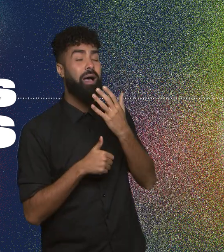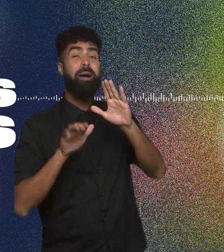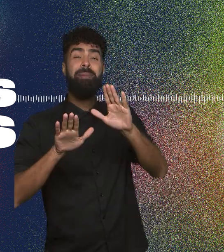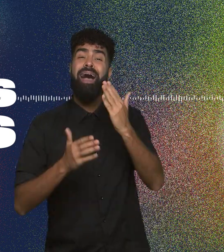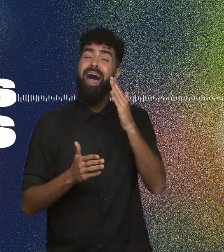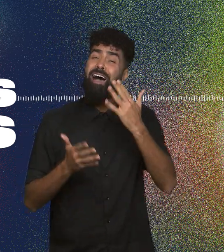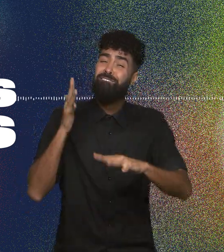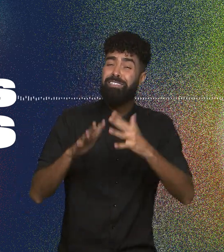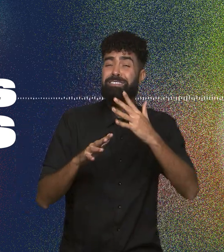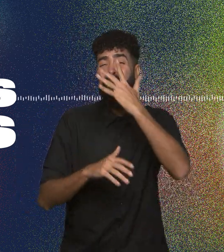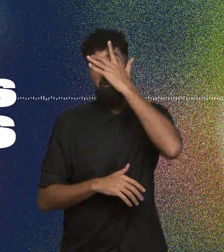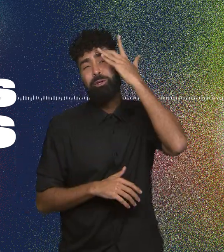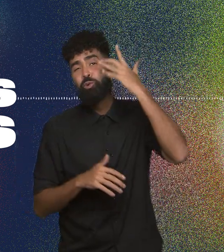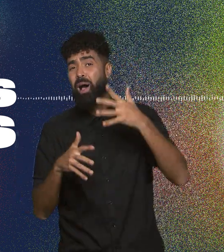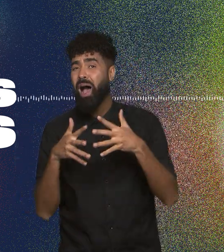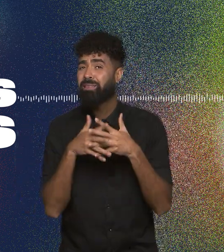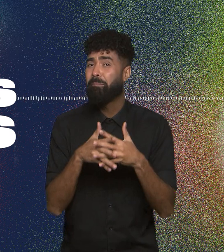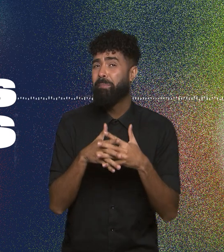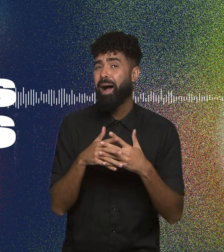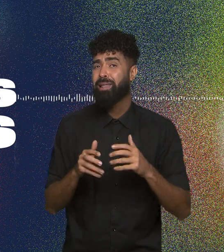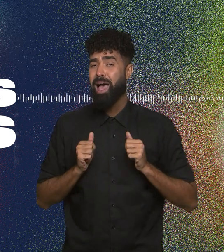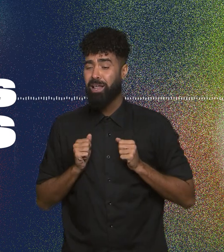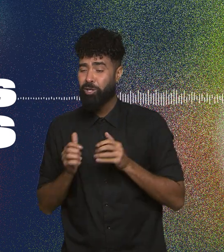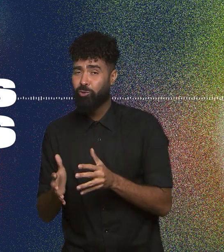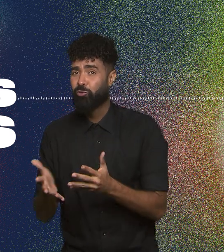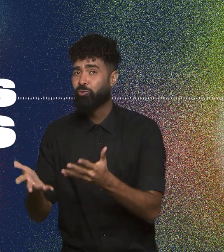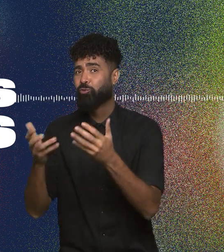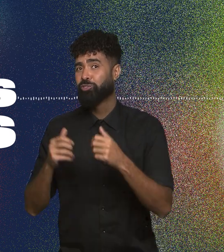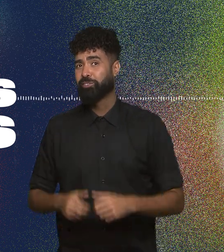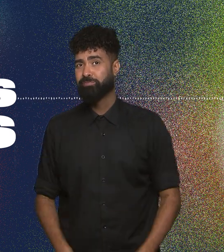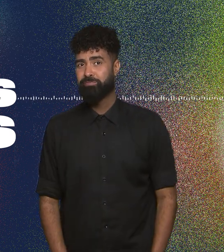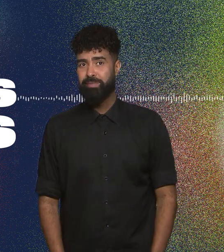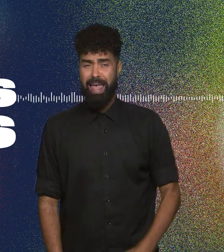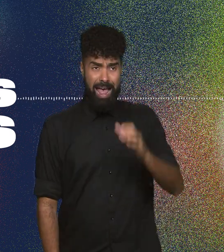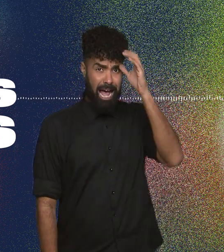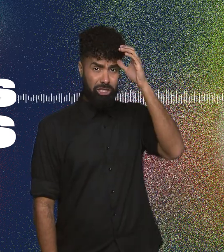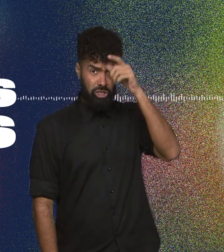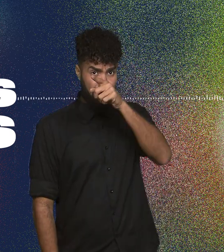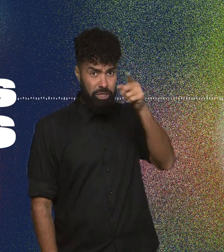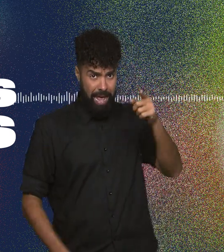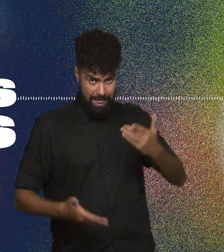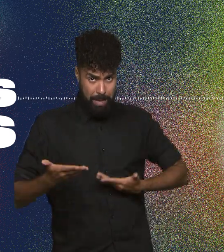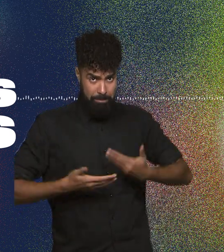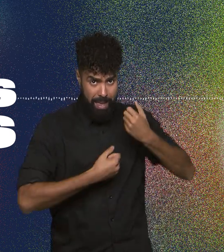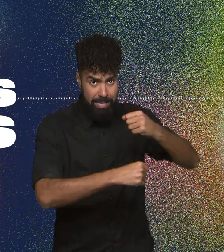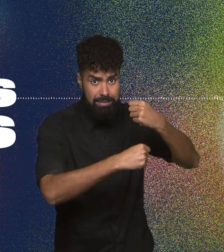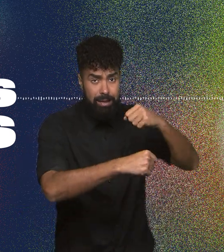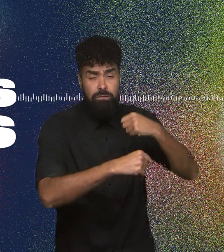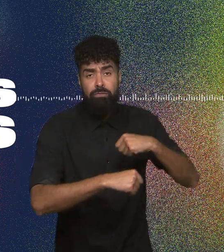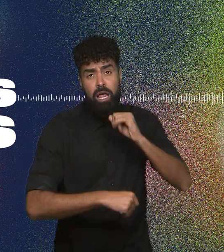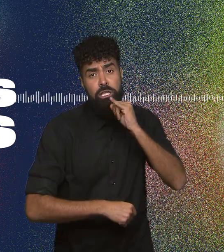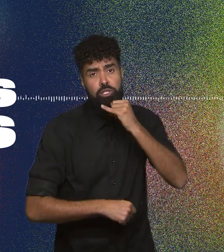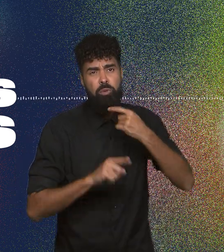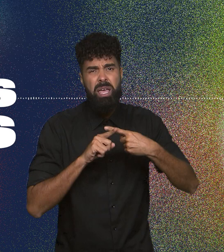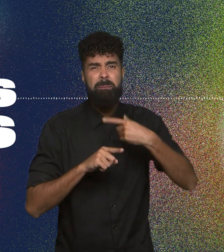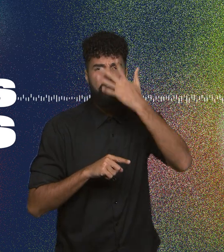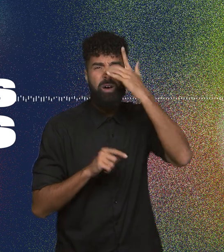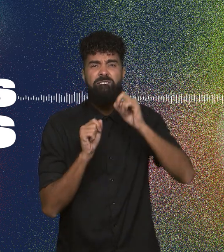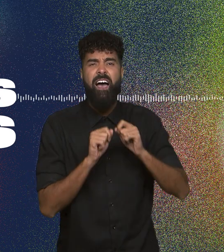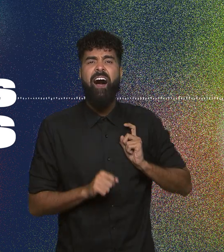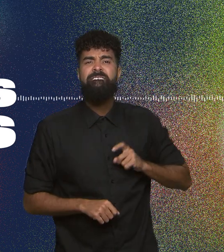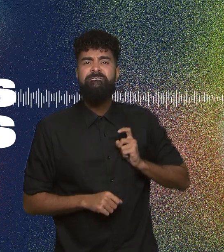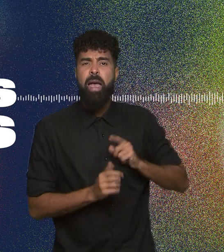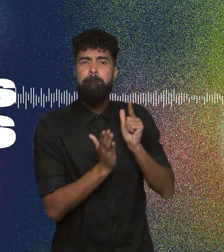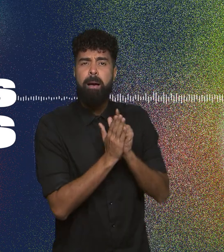vezes, com as suas atitudes. Minhas filhas ali precisam ficar três casas que ficam jogando tudo na própria passinha, é pra molhado.